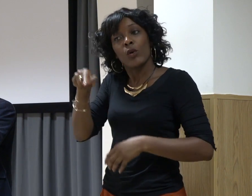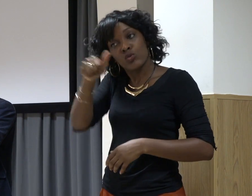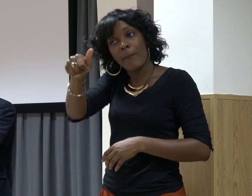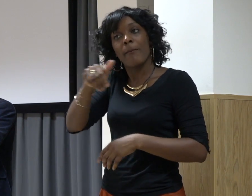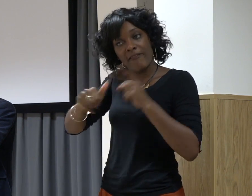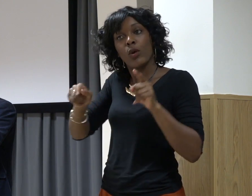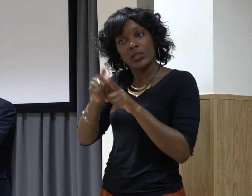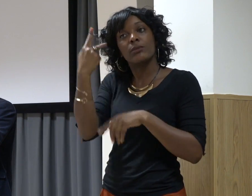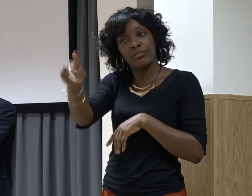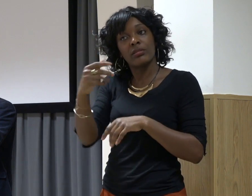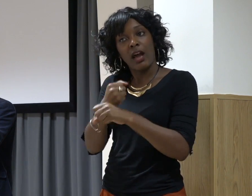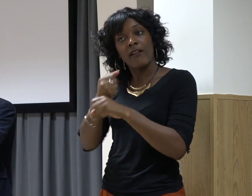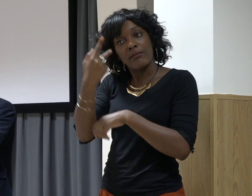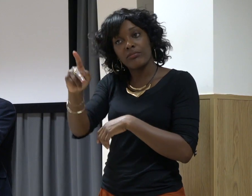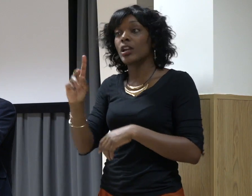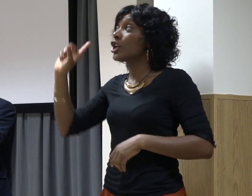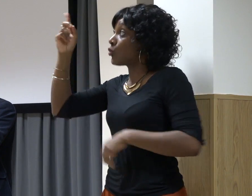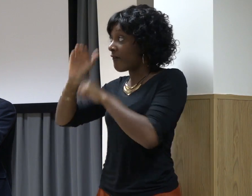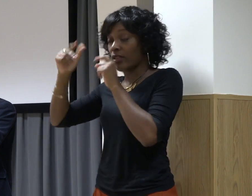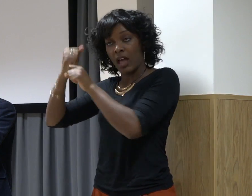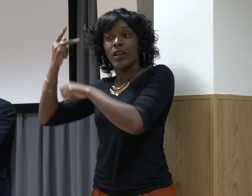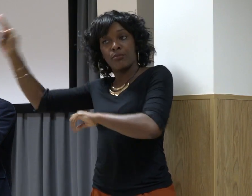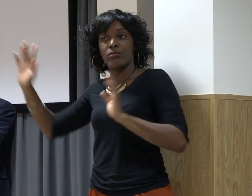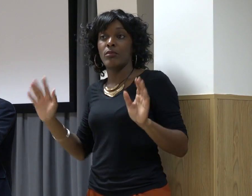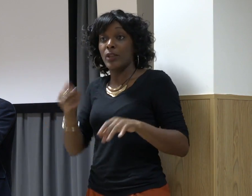part et Dieu fera la sienne.